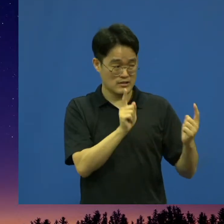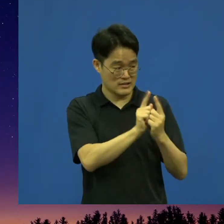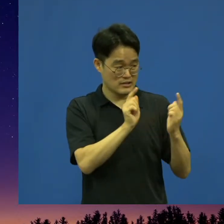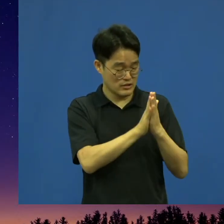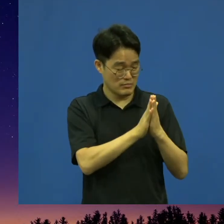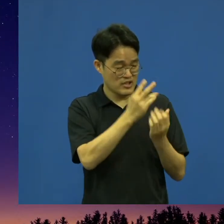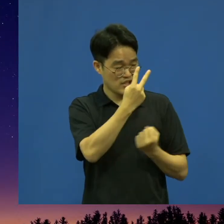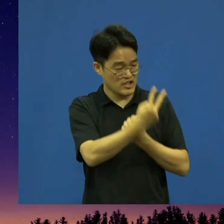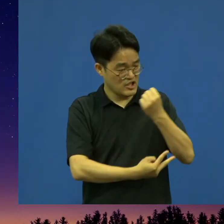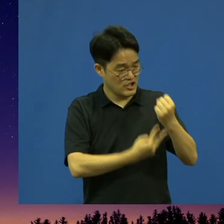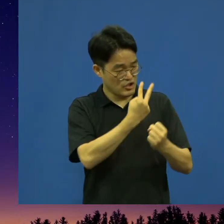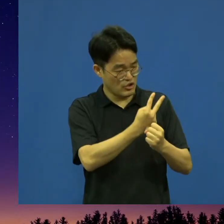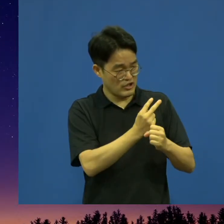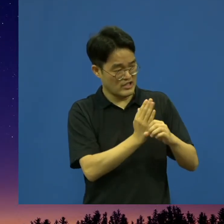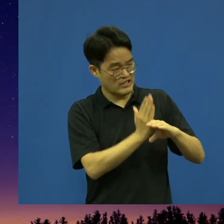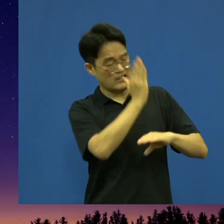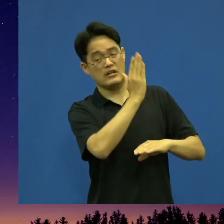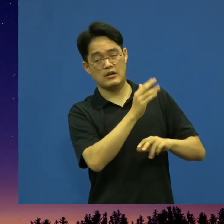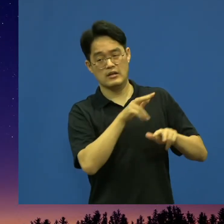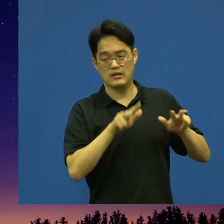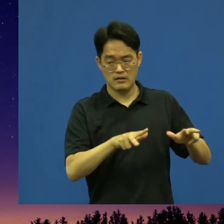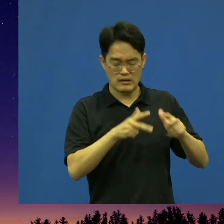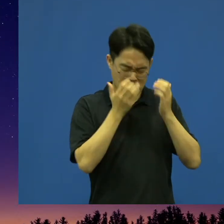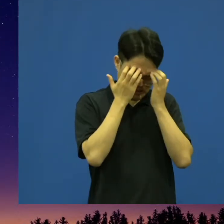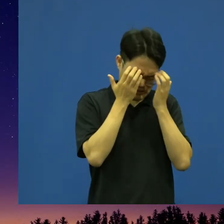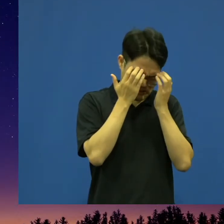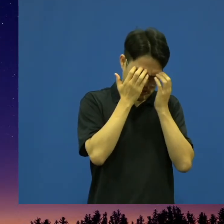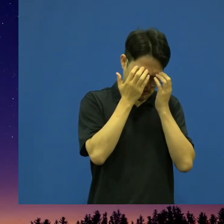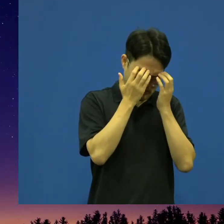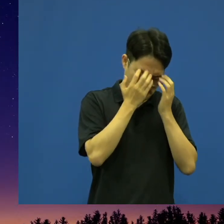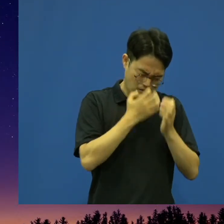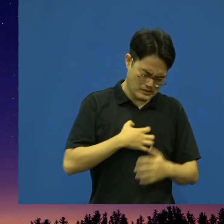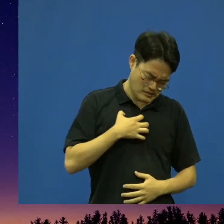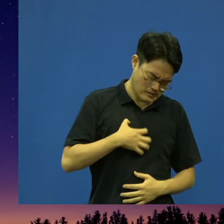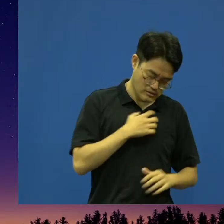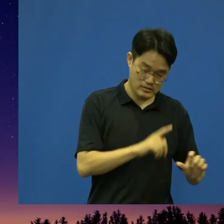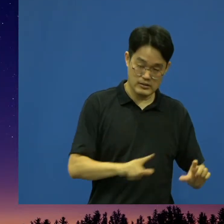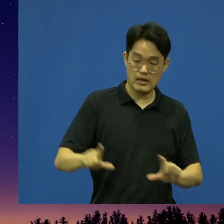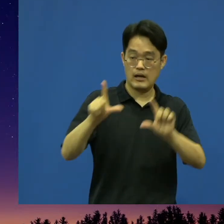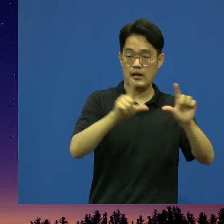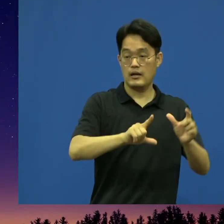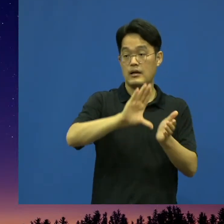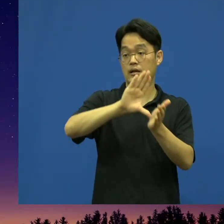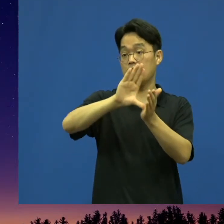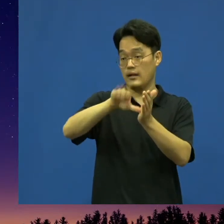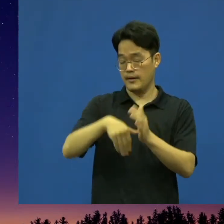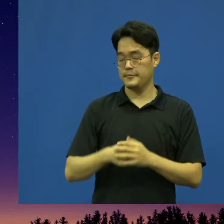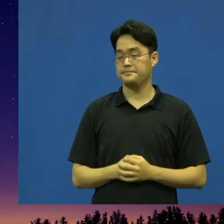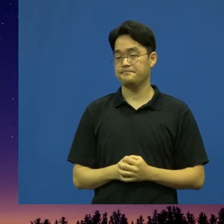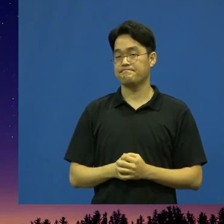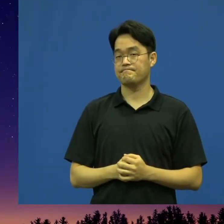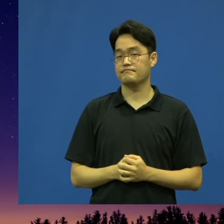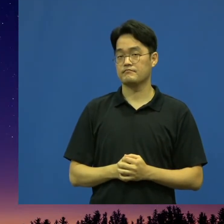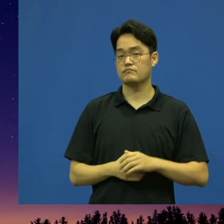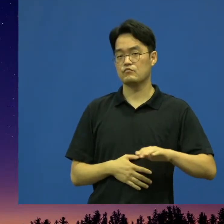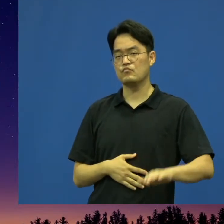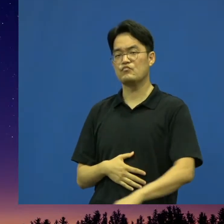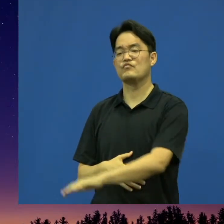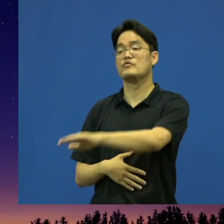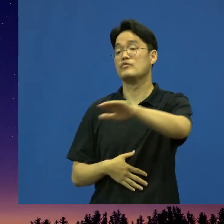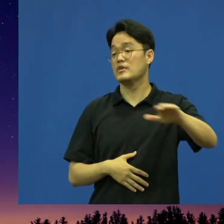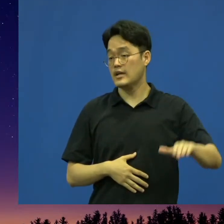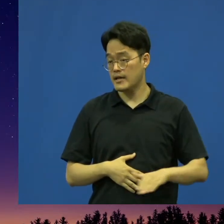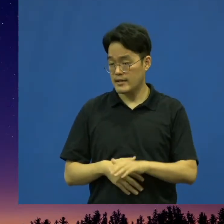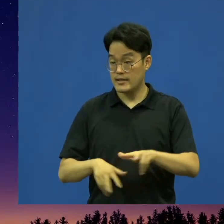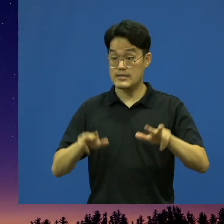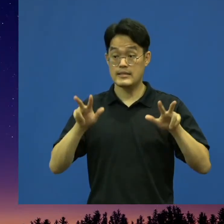세월을 겪어내면서 우리가 이렇게 이 시대를 지금 살아갈 때 우리가 이 사건을